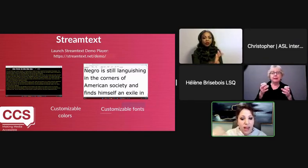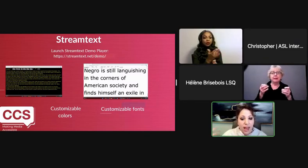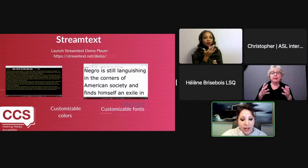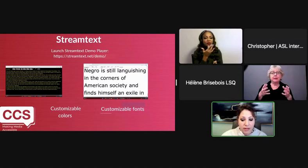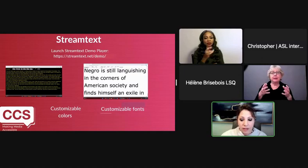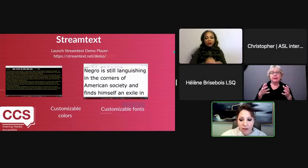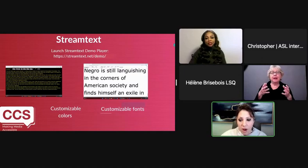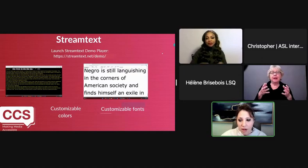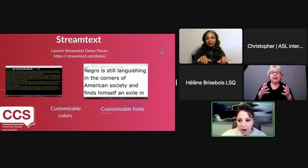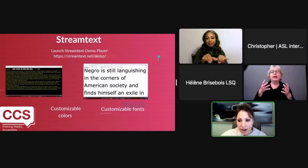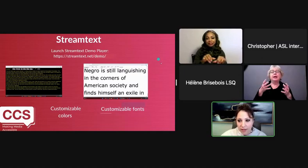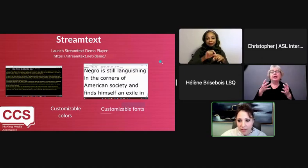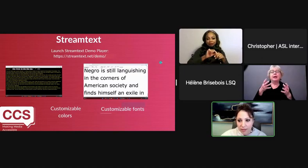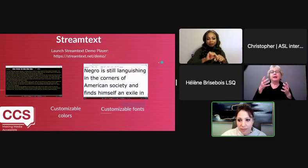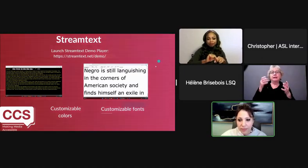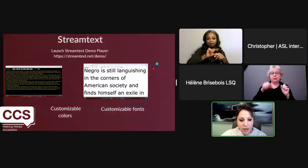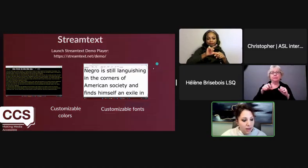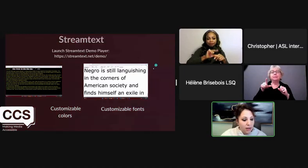de